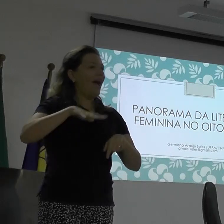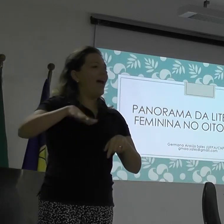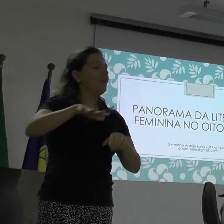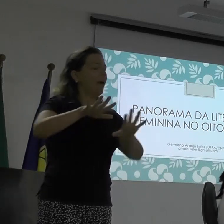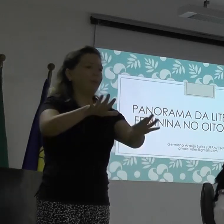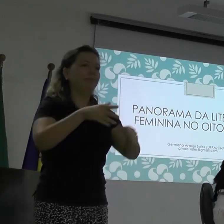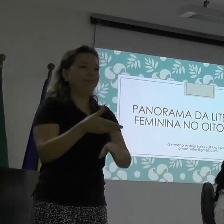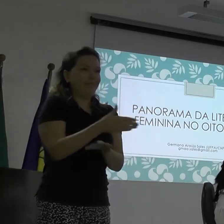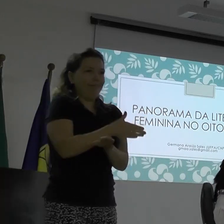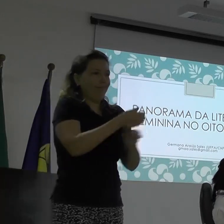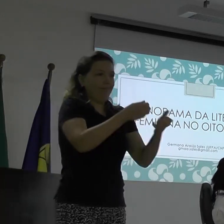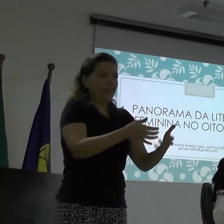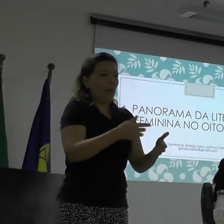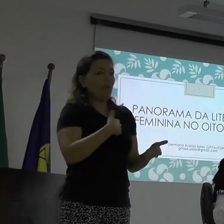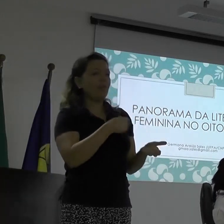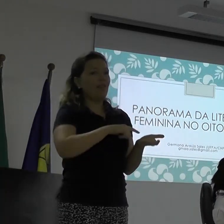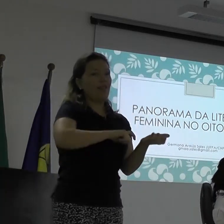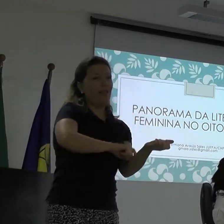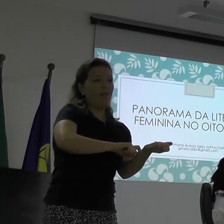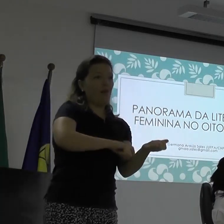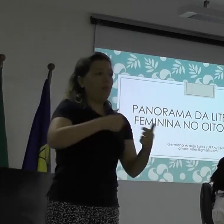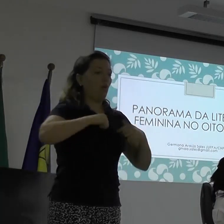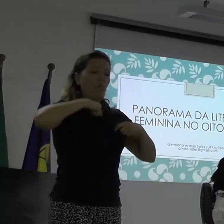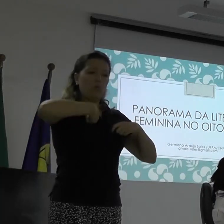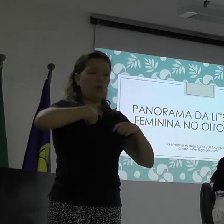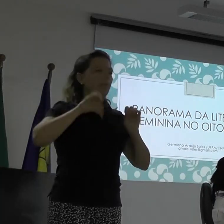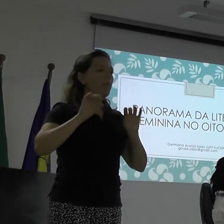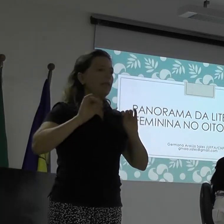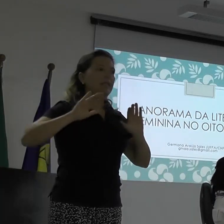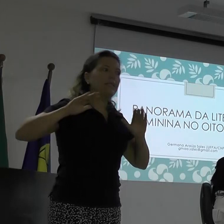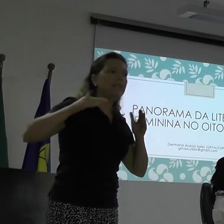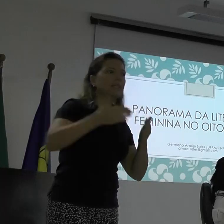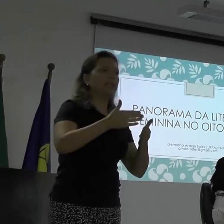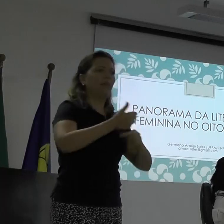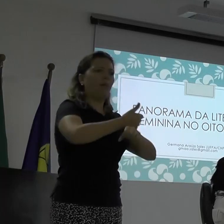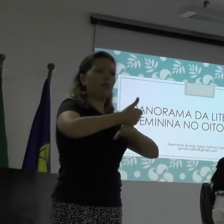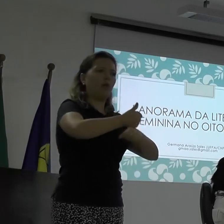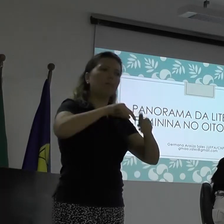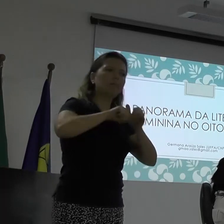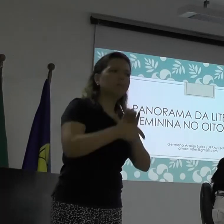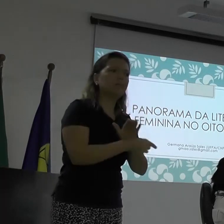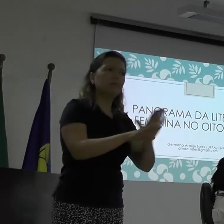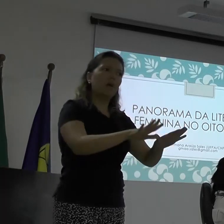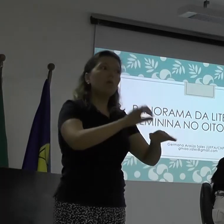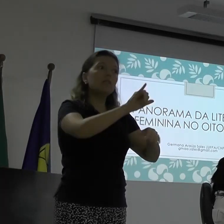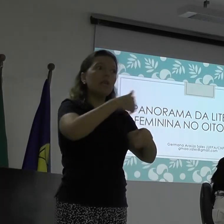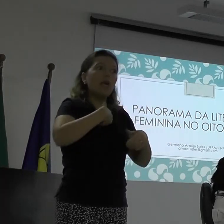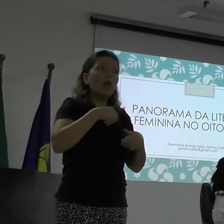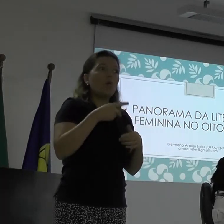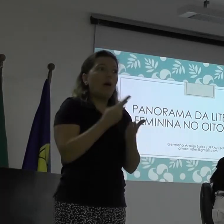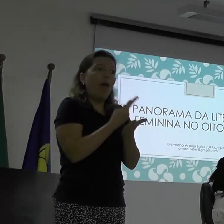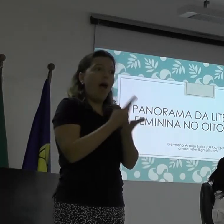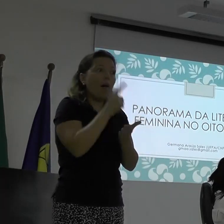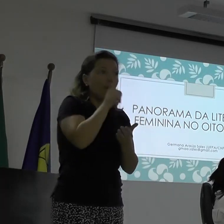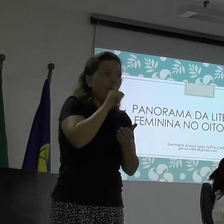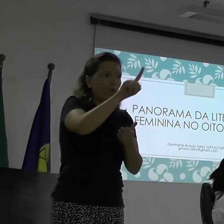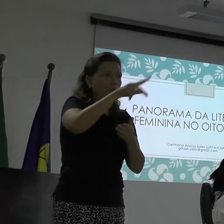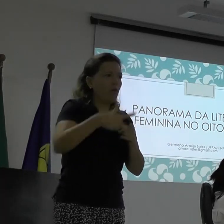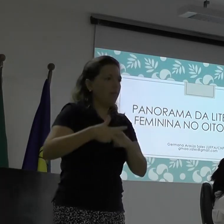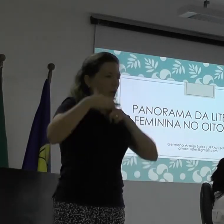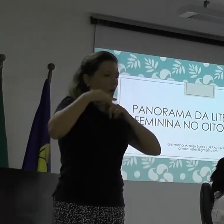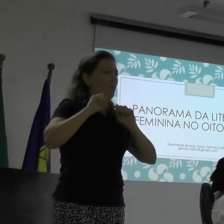fiquei nervosa, porque eu não sou especialista, então me corrijam se eu disser qualquer tolice, por favor.